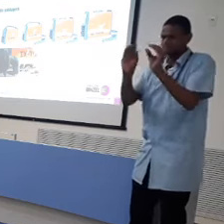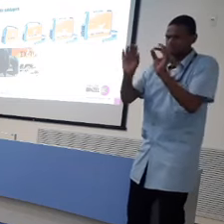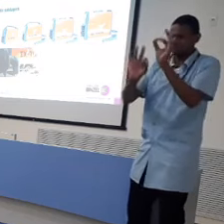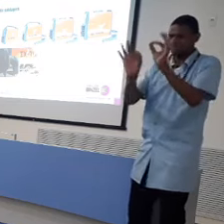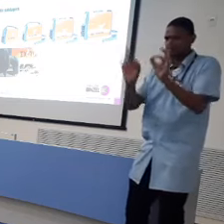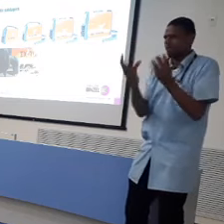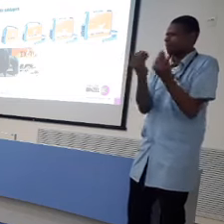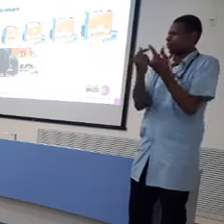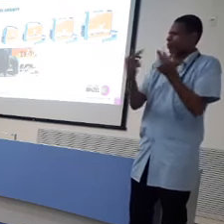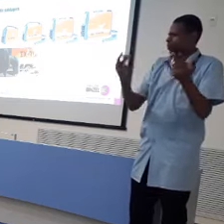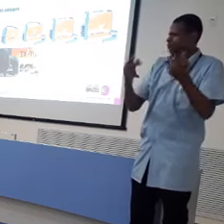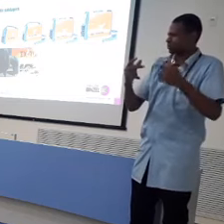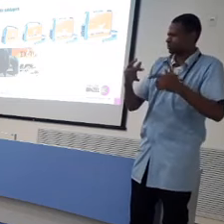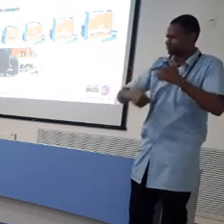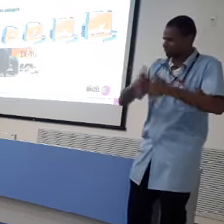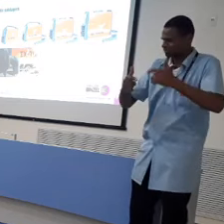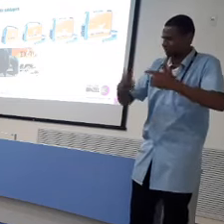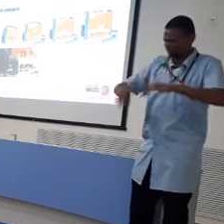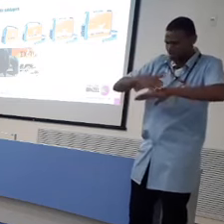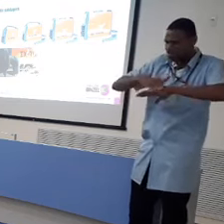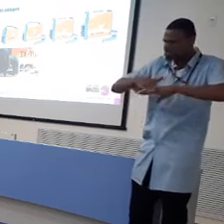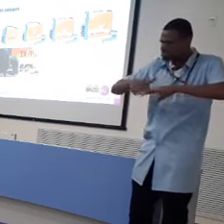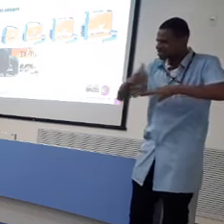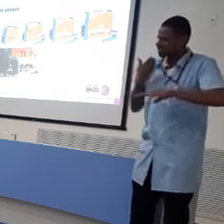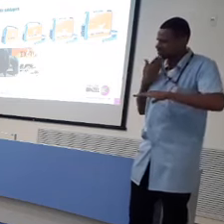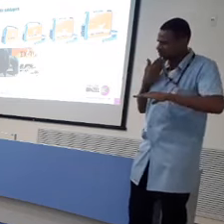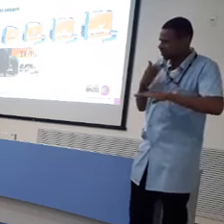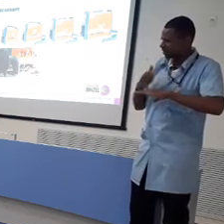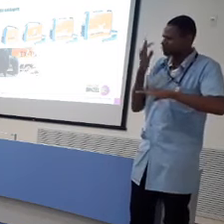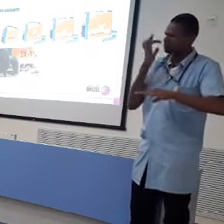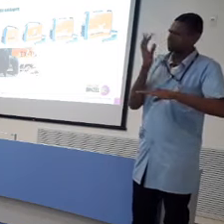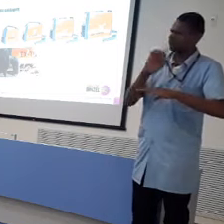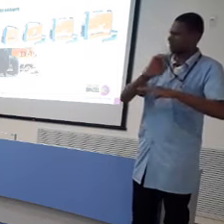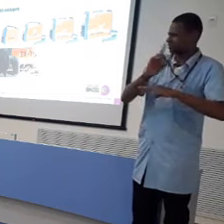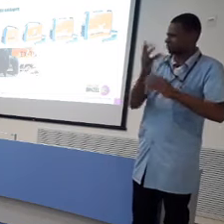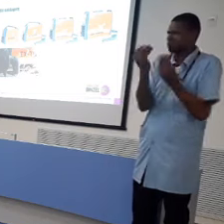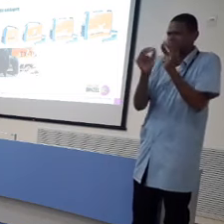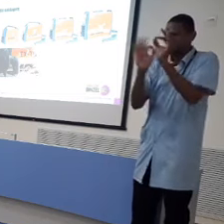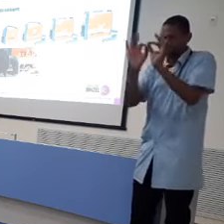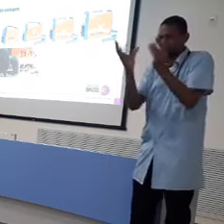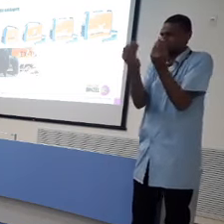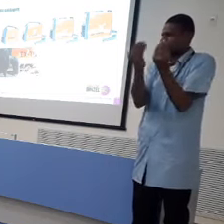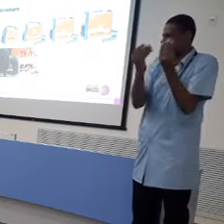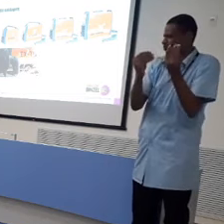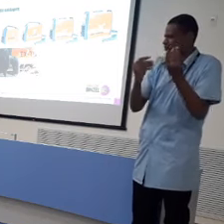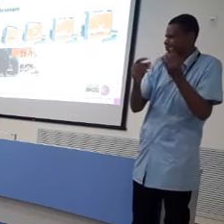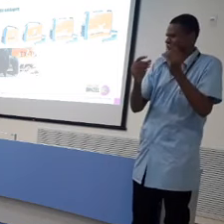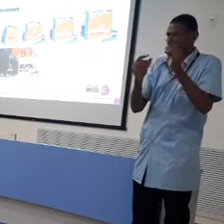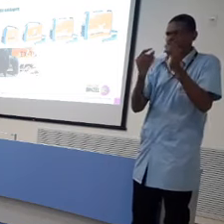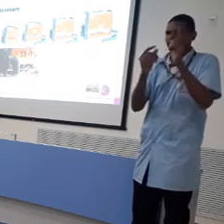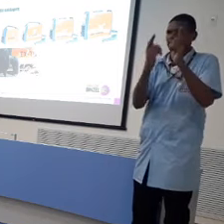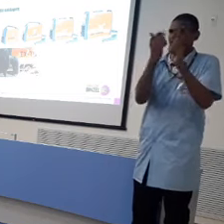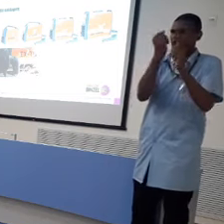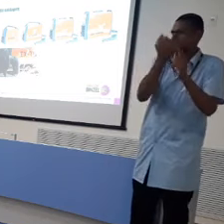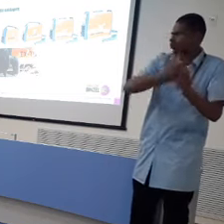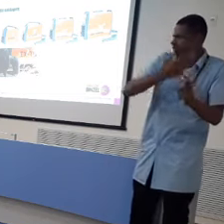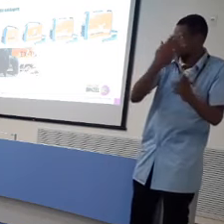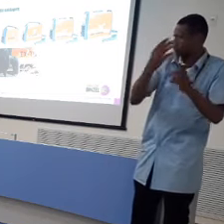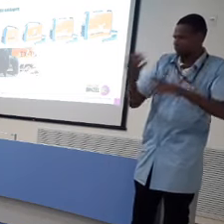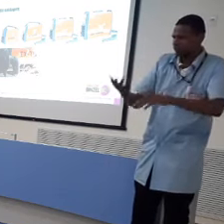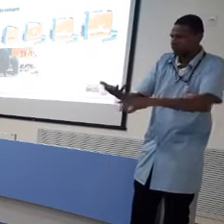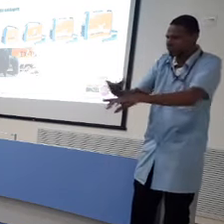fosse o plasma. Por que eu não falo que é tão fácil? Tem diversas regulagens que precisam ser feitas. Não é qualquer pessoa. Você não pode chegar para